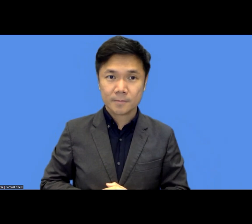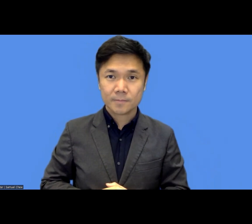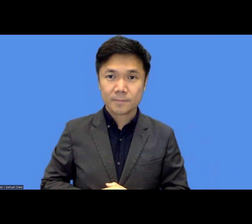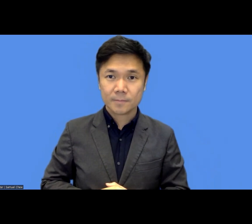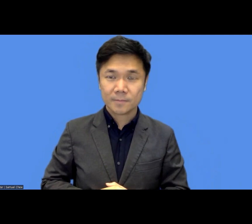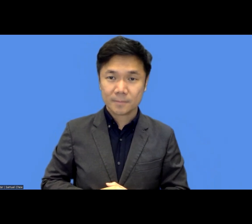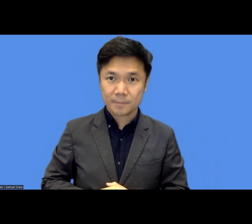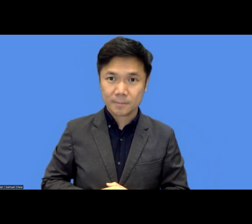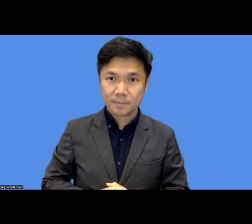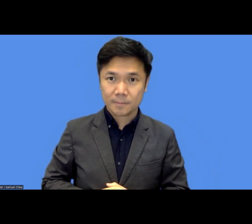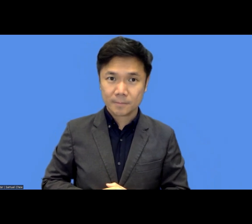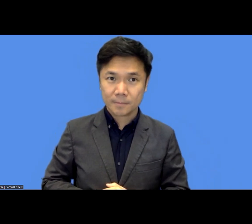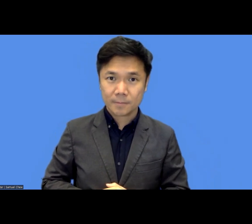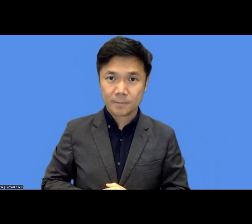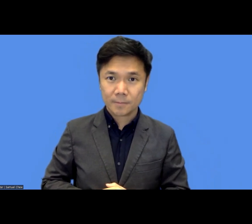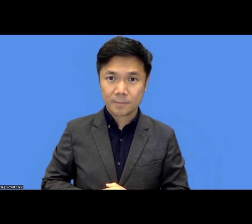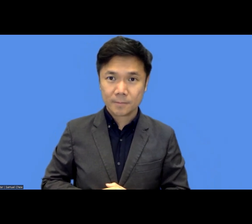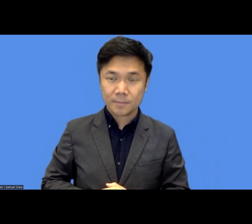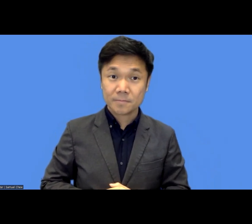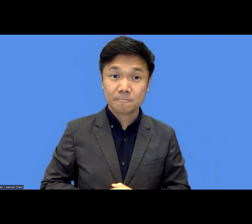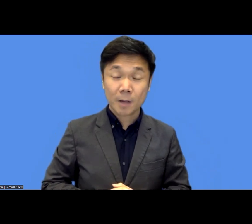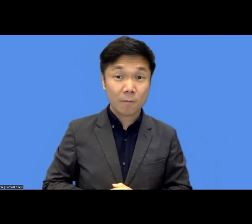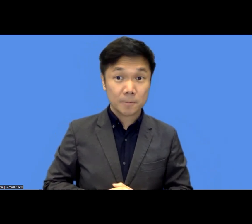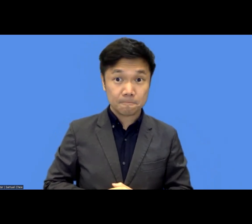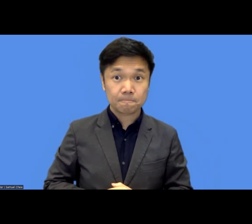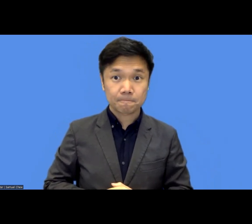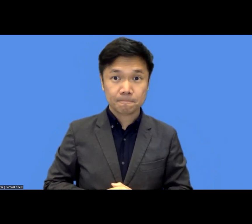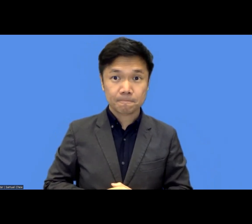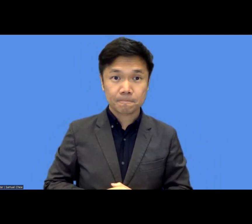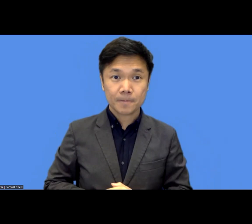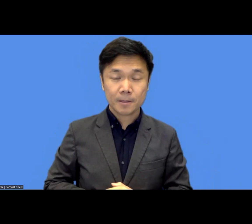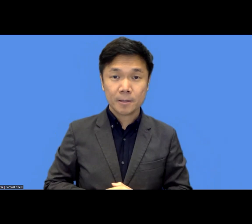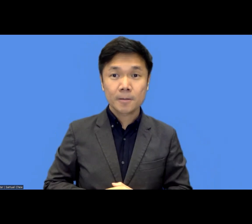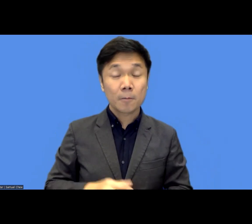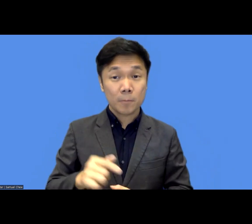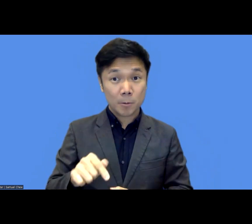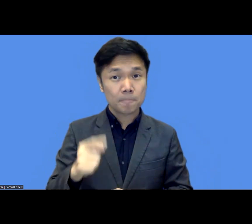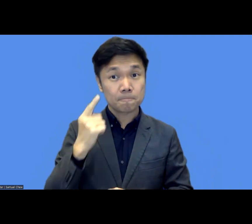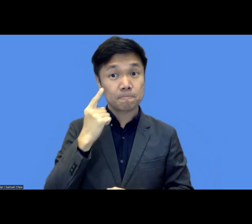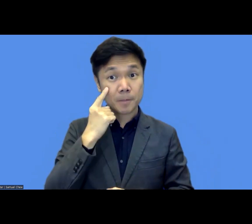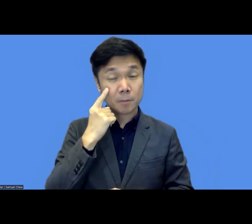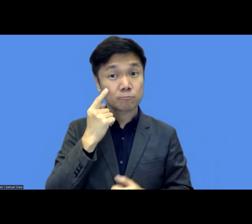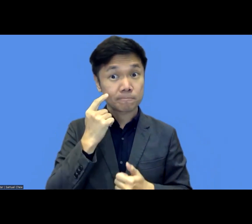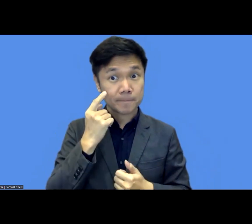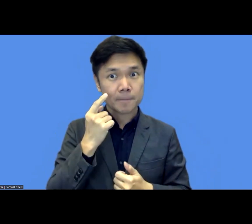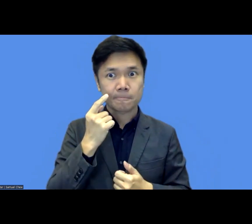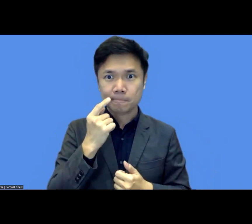Es también una oportunidad de motivar a los estados de hacer diferentes